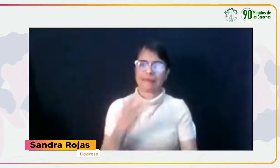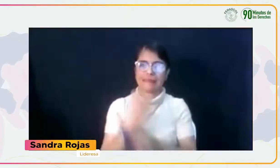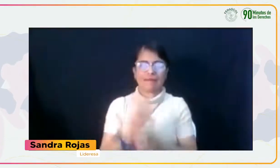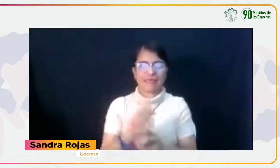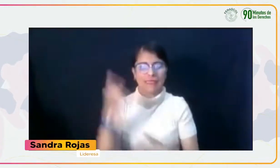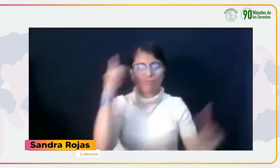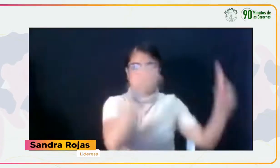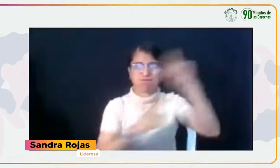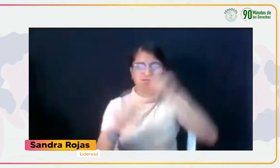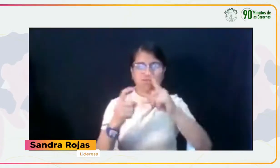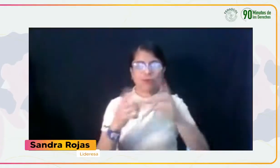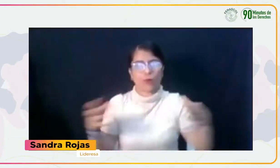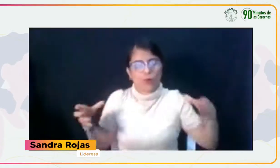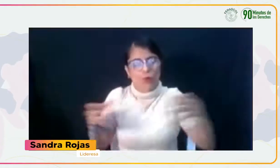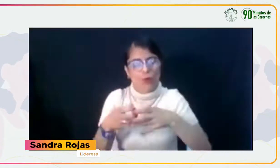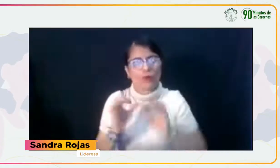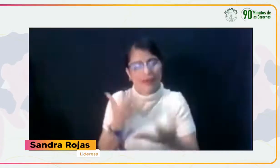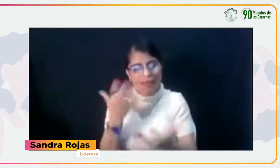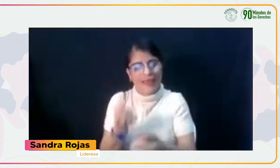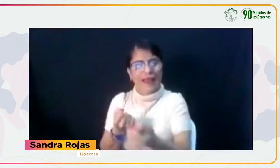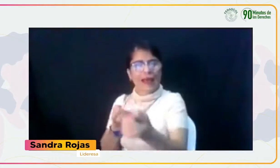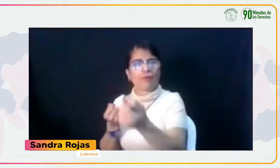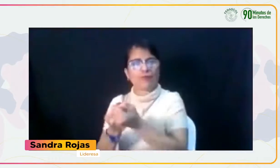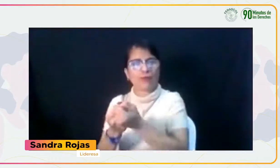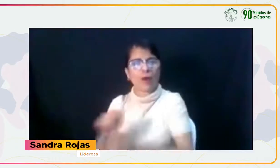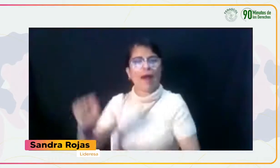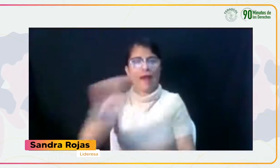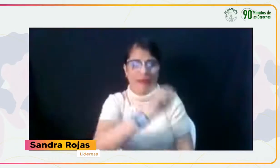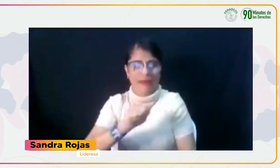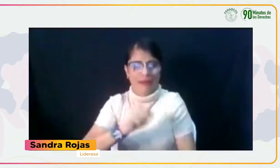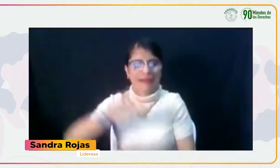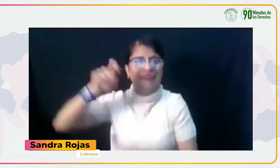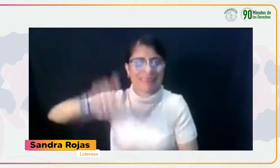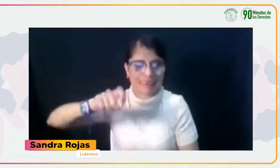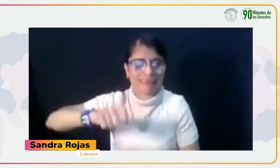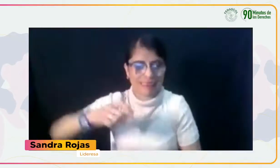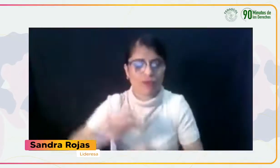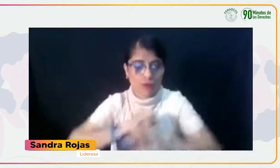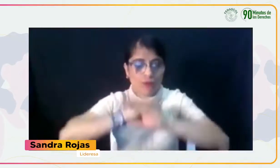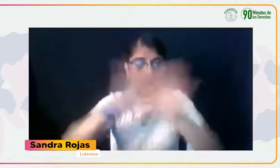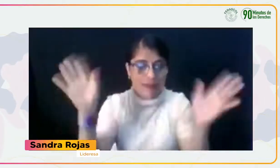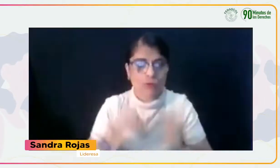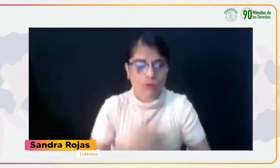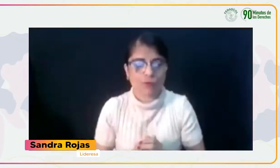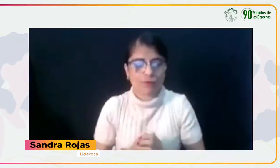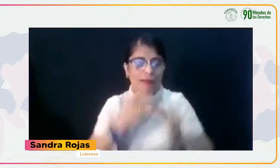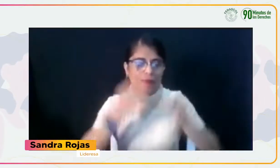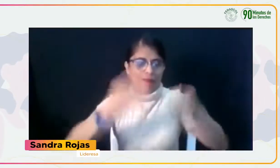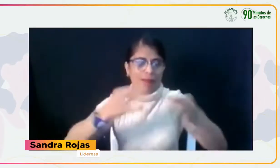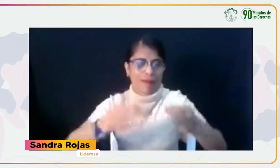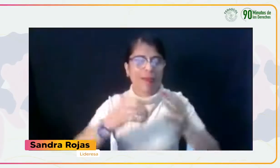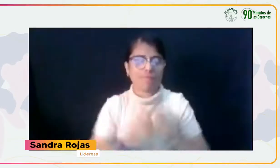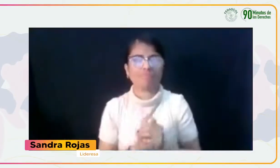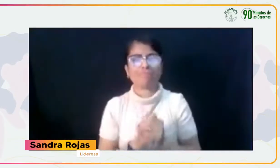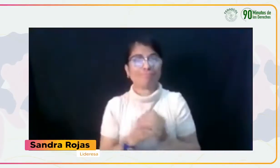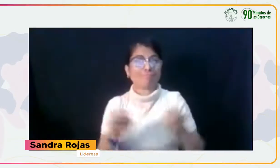Entonces, ¿cómo hacerlo? ¿Cómo formar? Y es algo que también nos llevamos a la reflexión, ¿cómo apoyar y cómo ayudar a estas mujeres sordas que